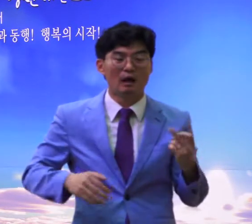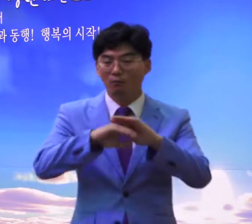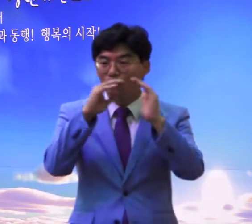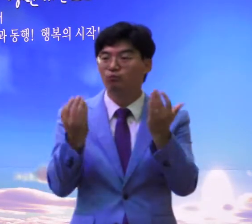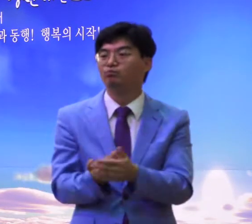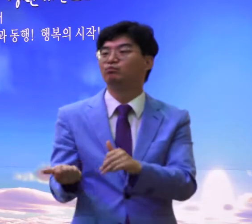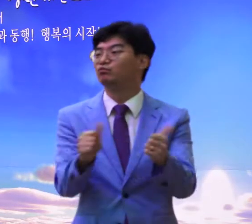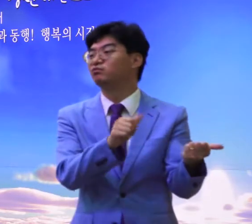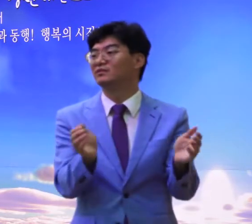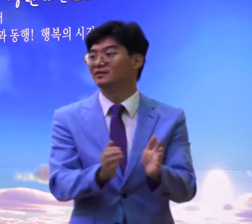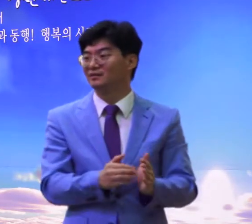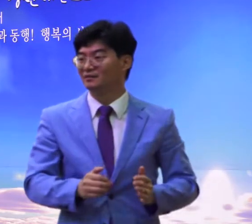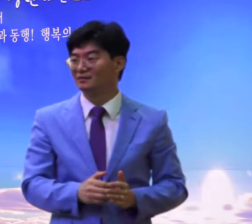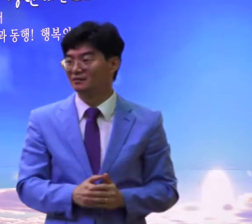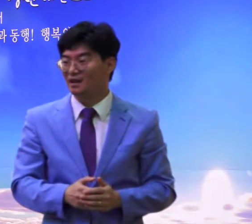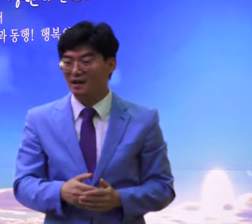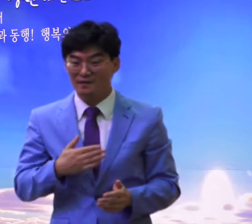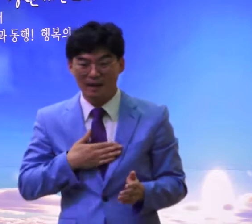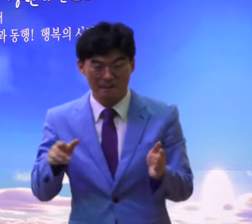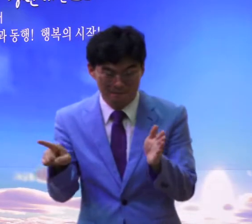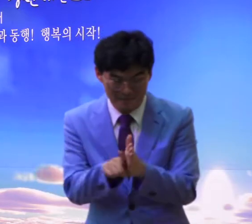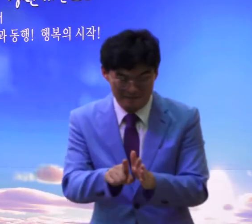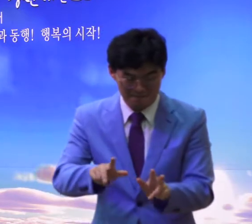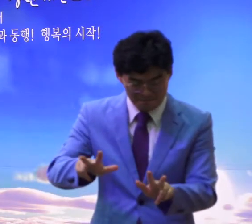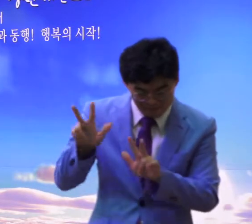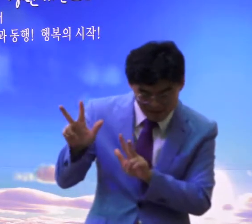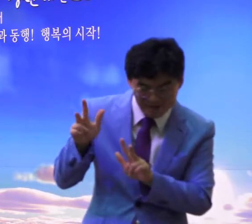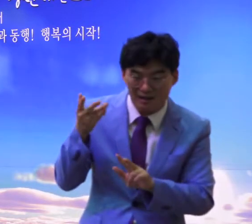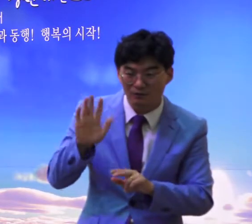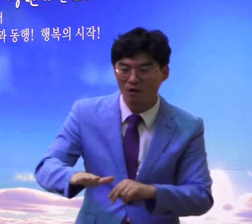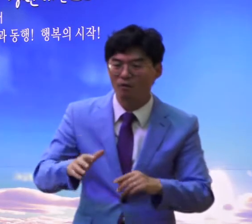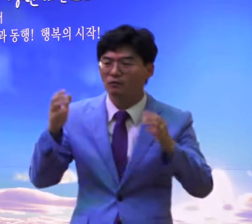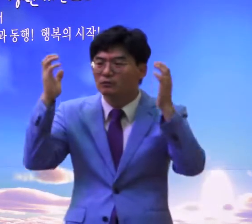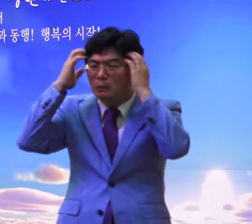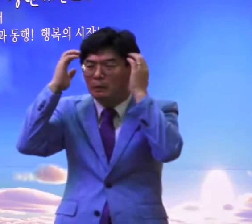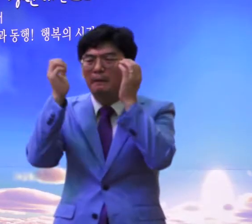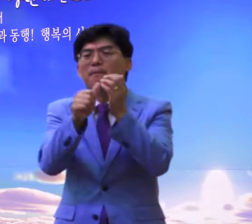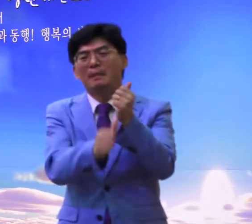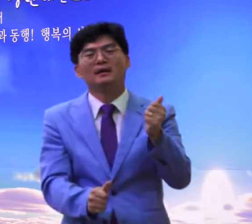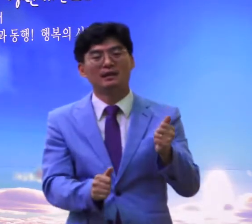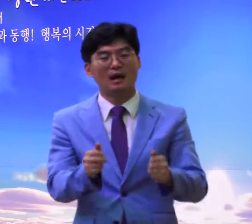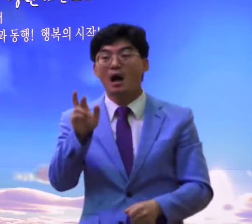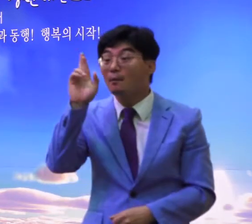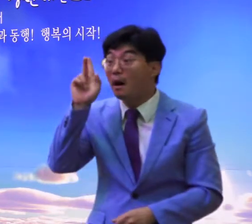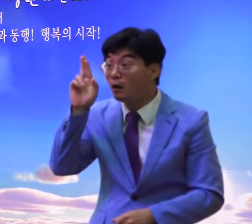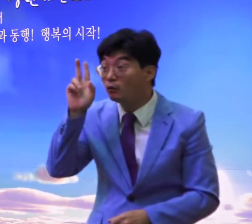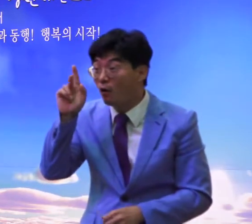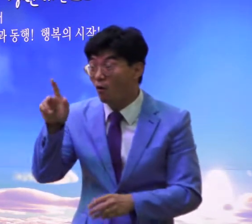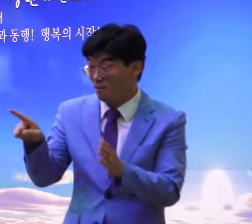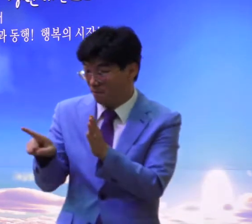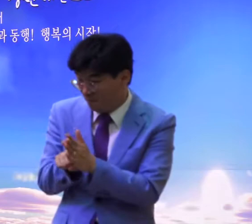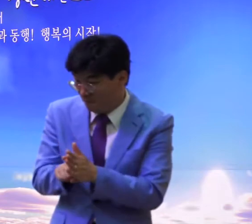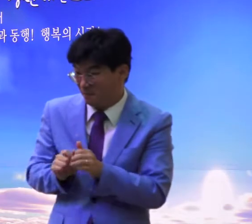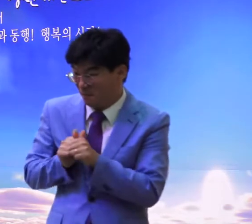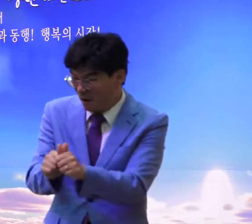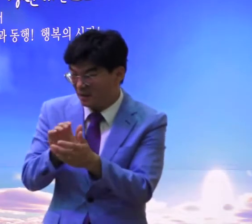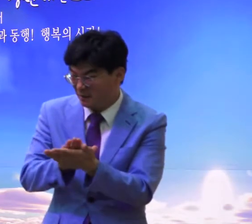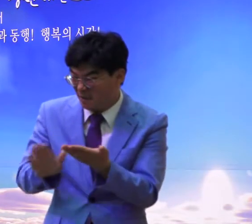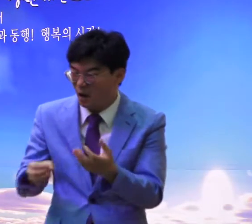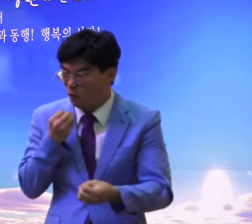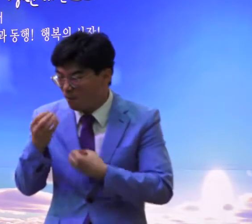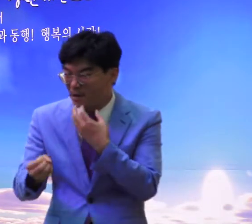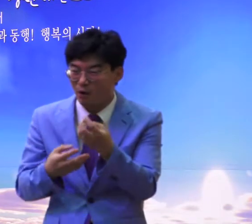그런데 여러분, 욥이나 선지자들이나 예언자들, 그리고 예수님의 제자들, 사도 바울까지도